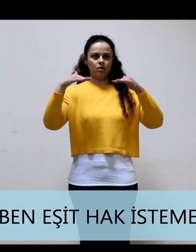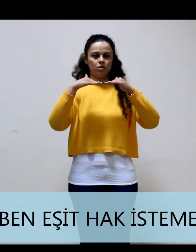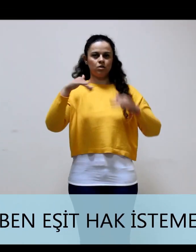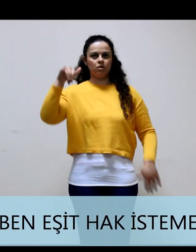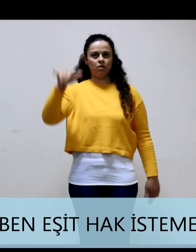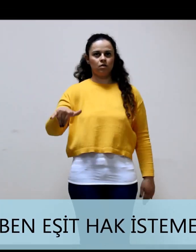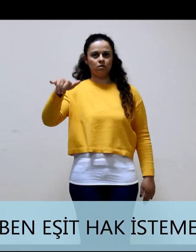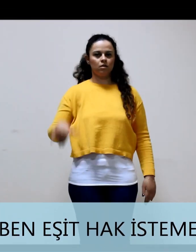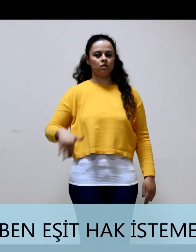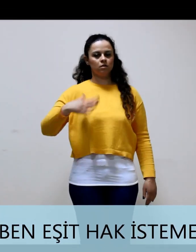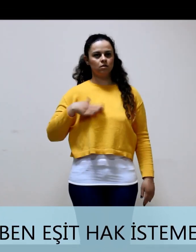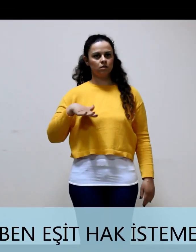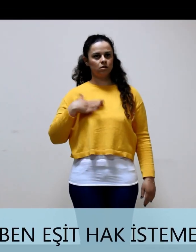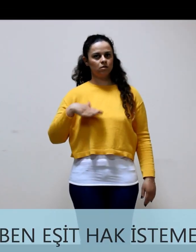Ben eşit haklar istiyorum.